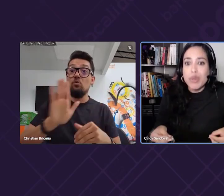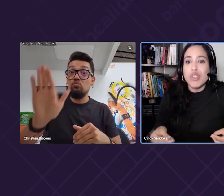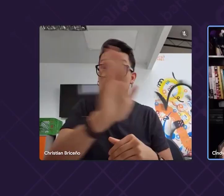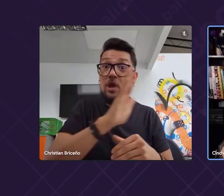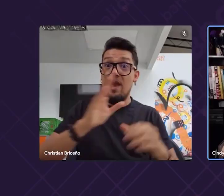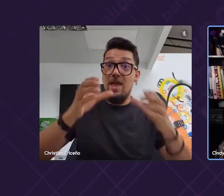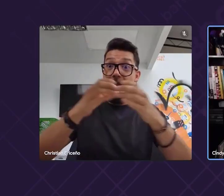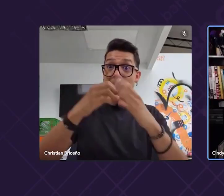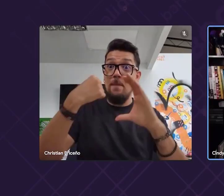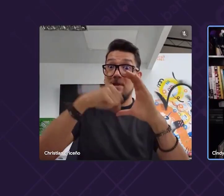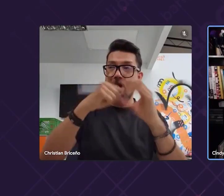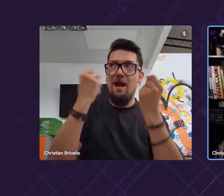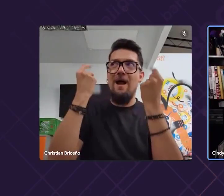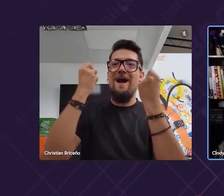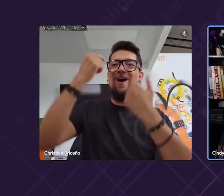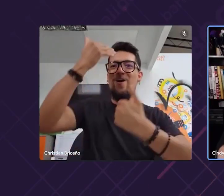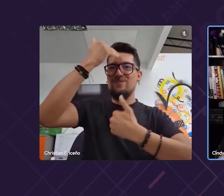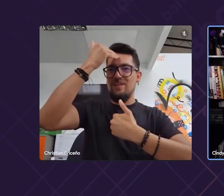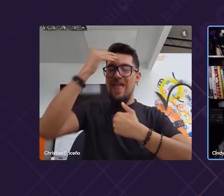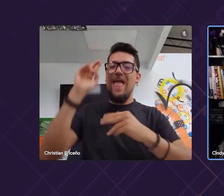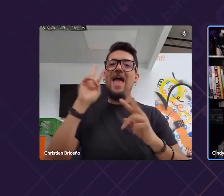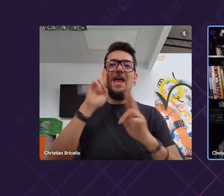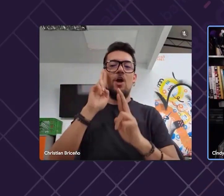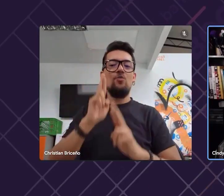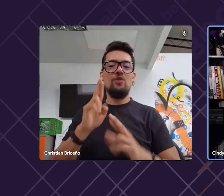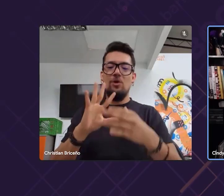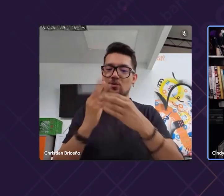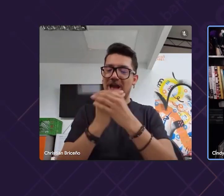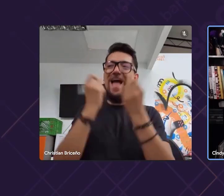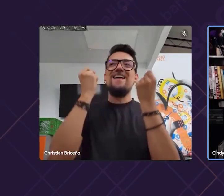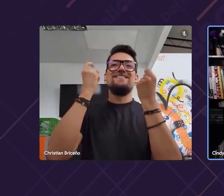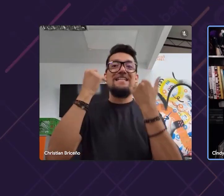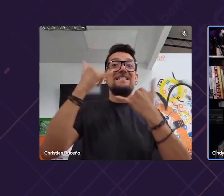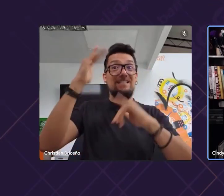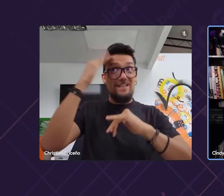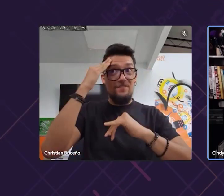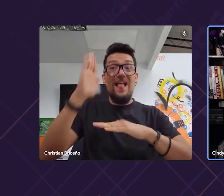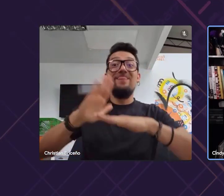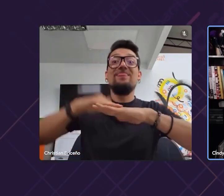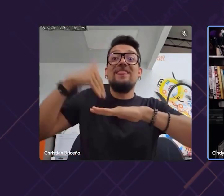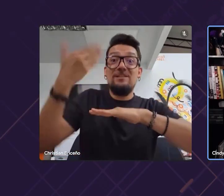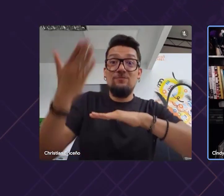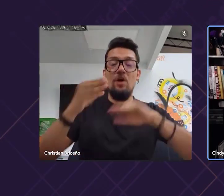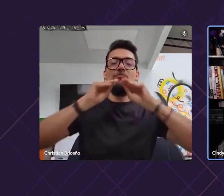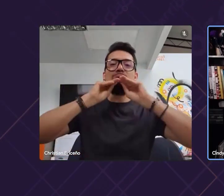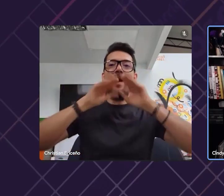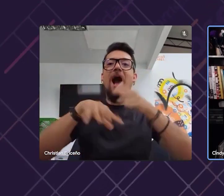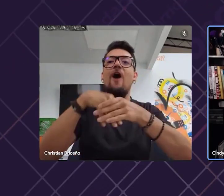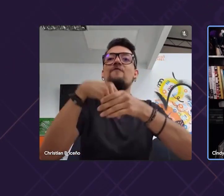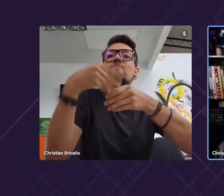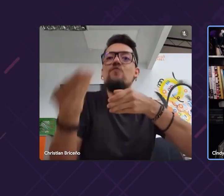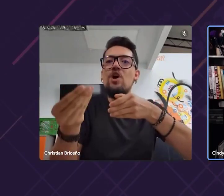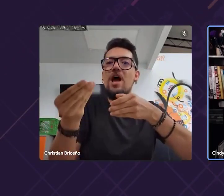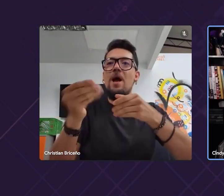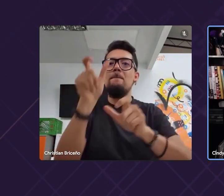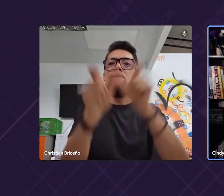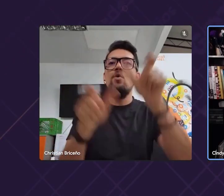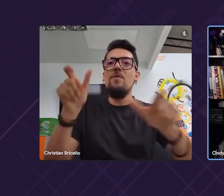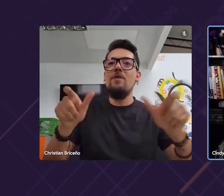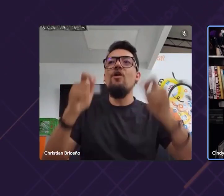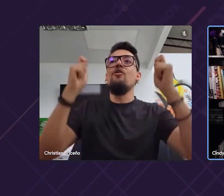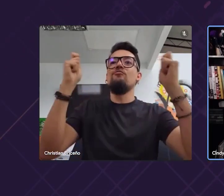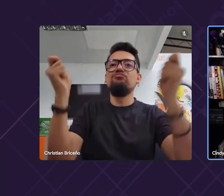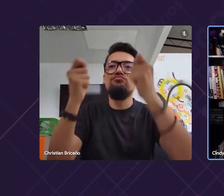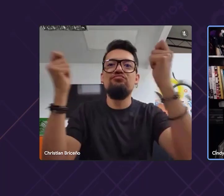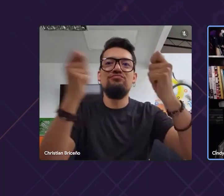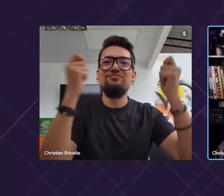se hace ese proceso de doblaje para que las personas oyentes y las personas sordas tengan acceso, digamos, que a ese mismo contenido. Entonces es